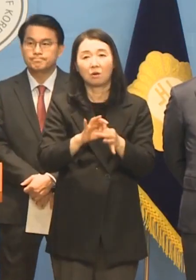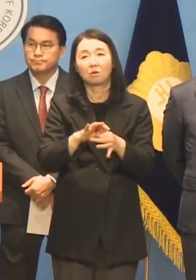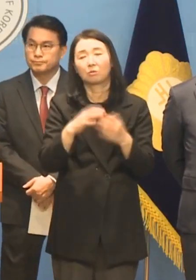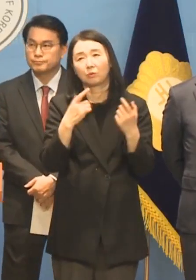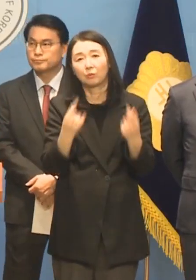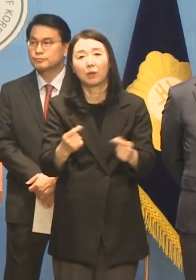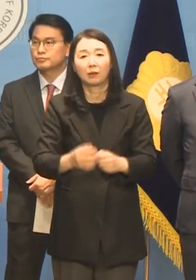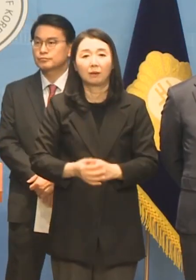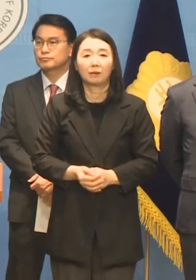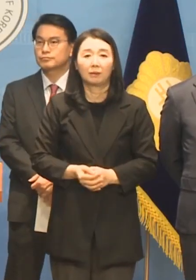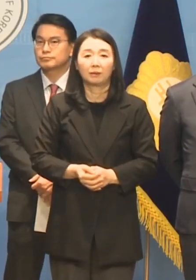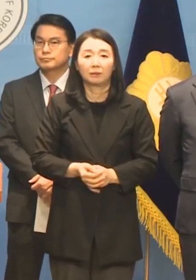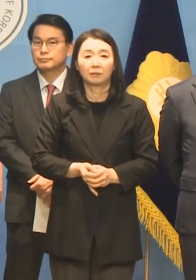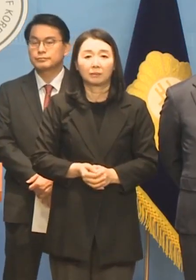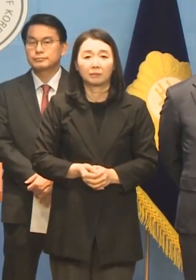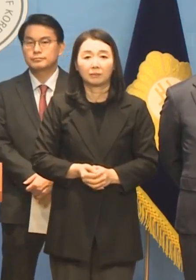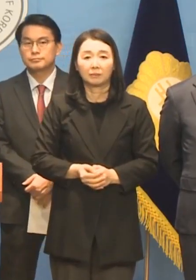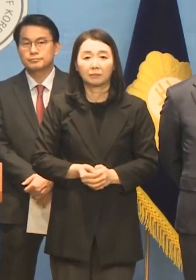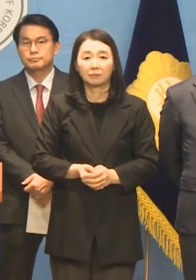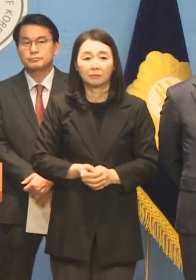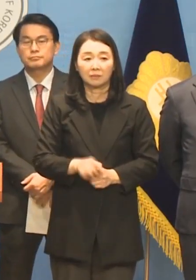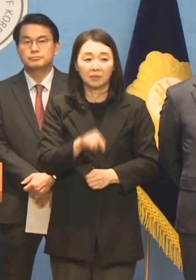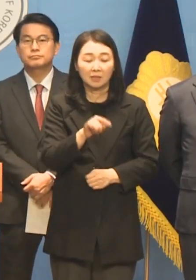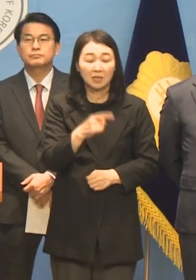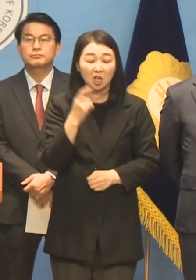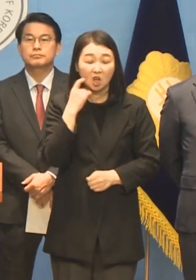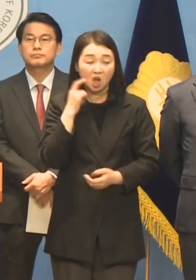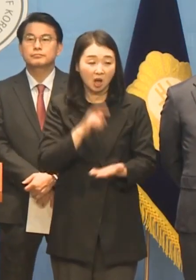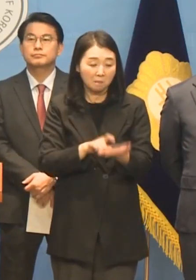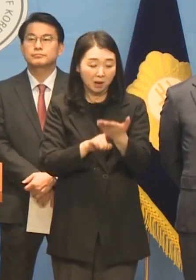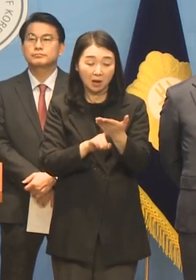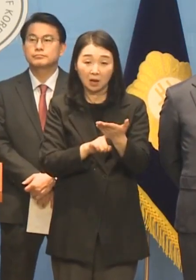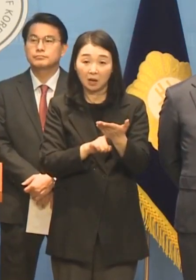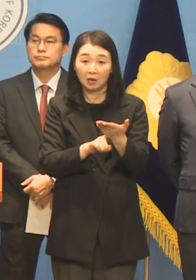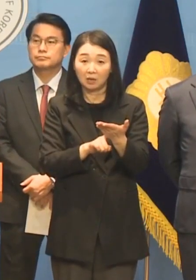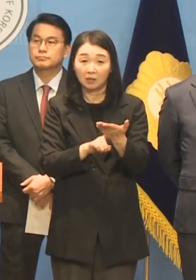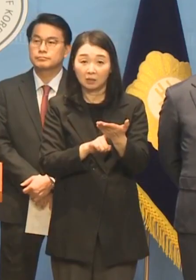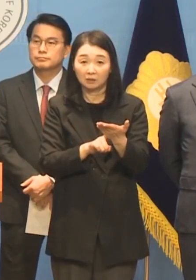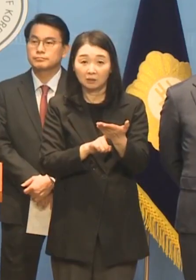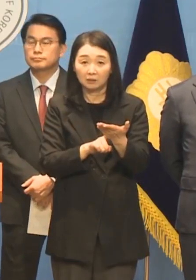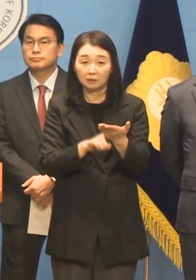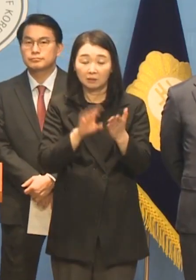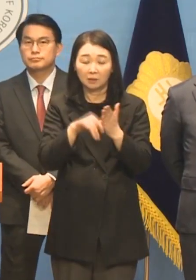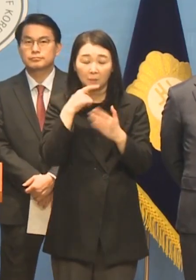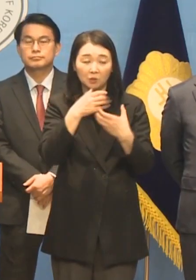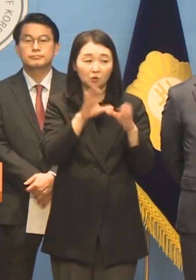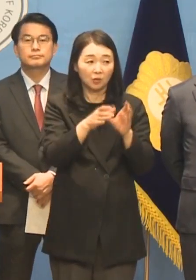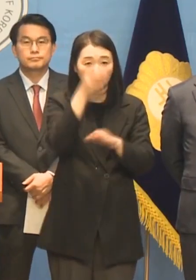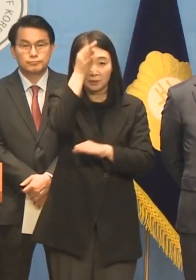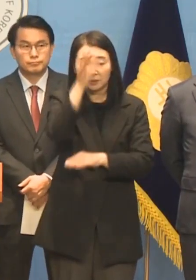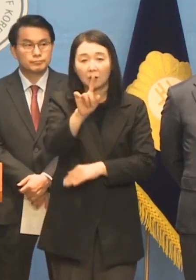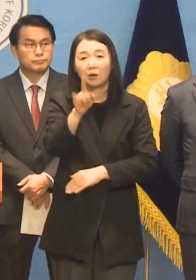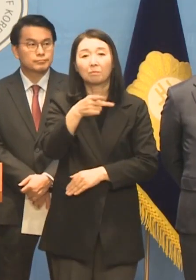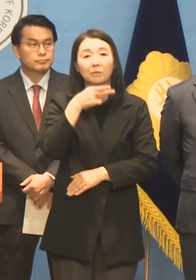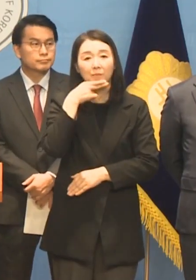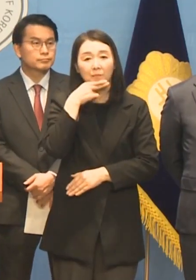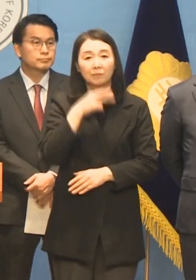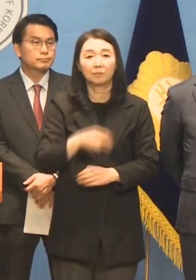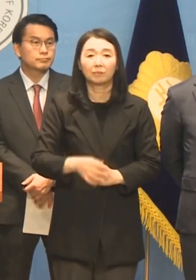사례입니다. 모든 것이 거짓으로 드러나도 민주당은 사과 한 번 한 적이